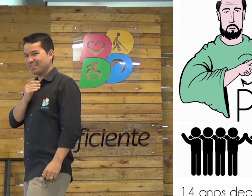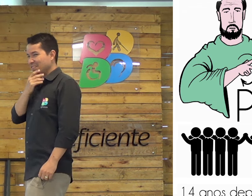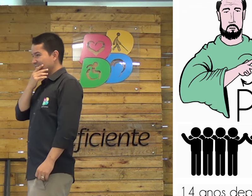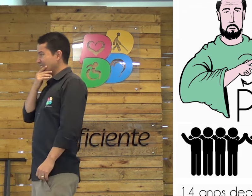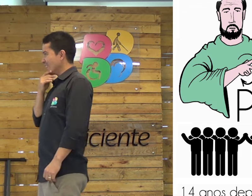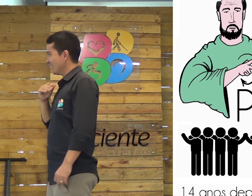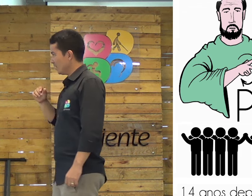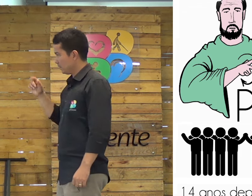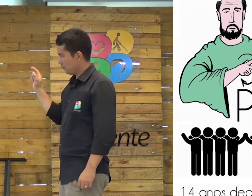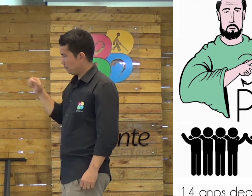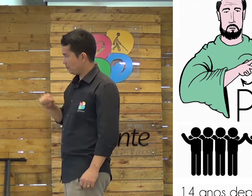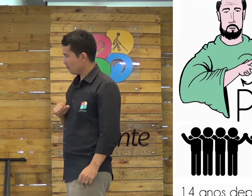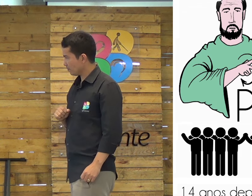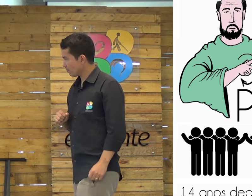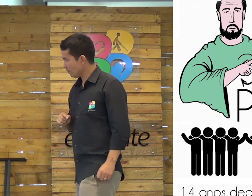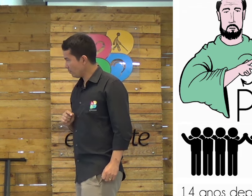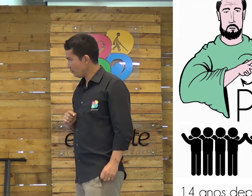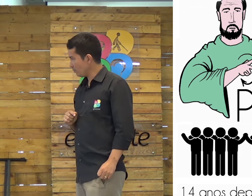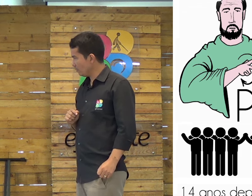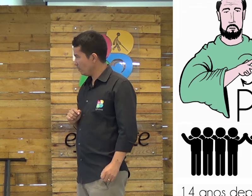Legal, né?